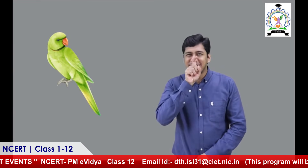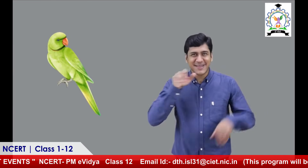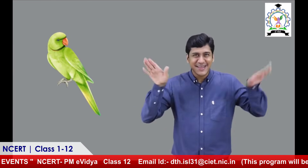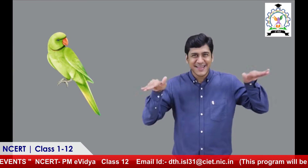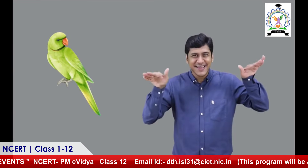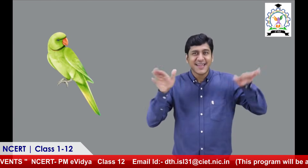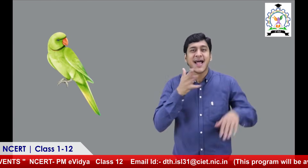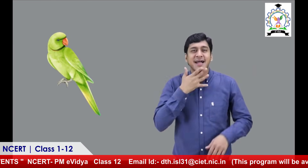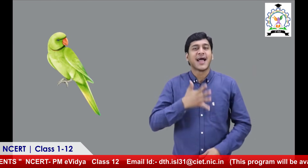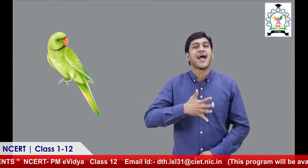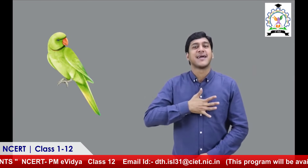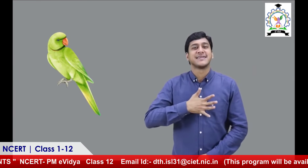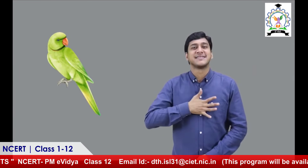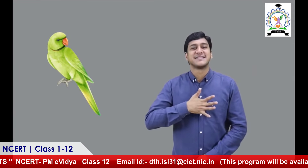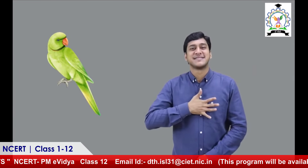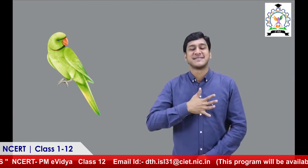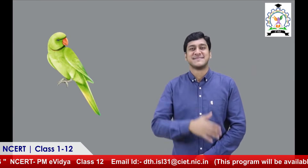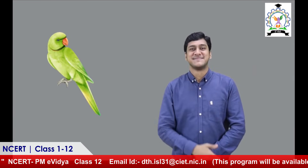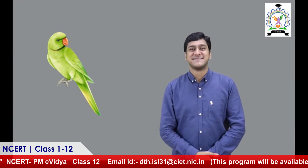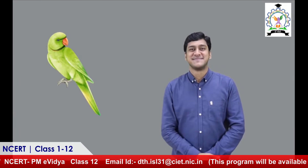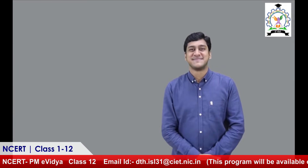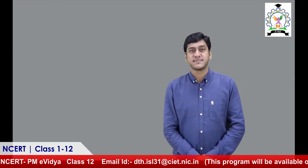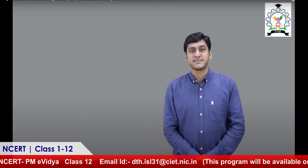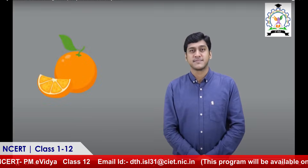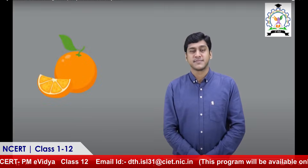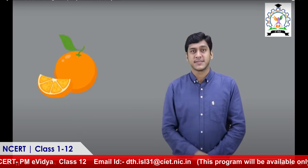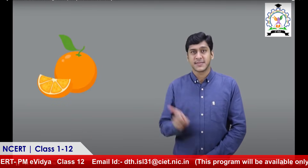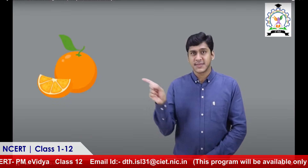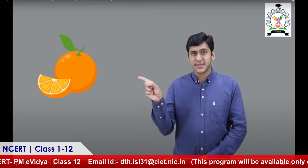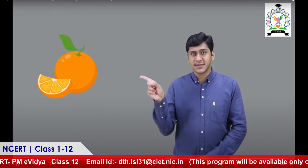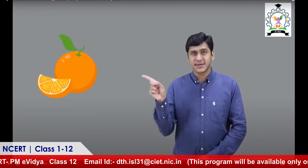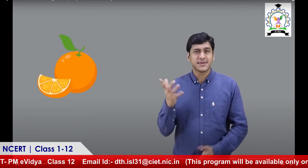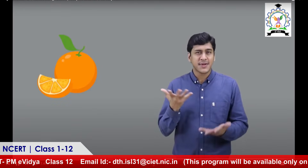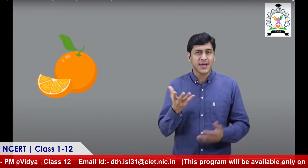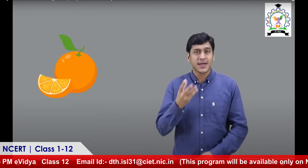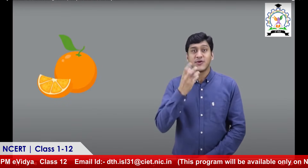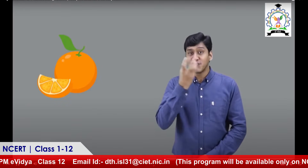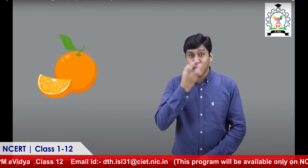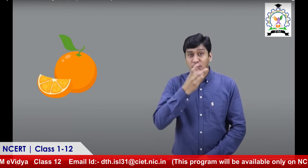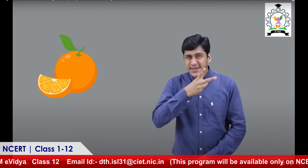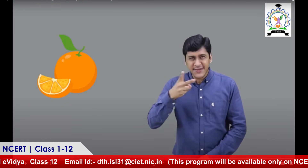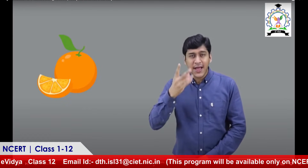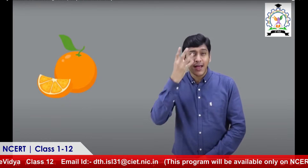इसका संकेत है यह तोता और इसका रंग हरा है। इसका संकेत यह है